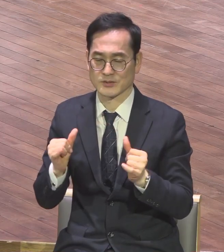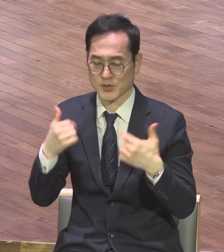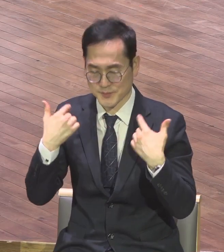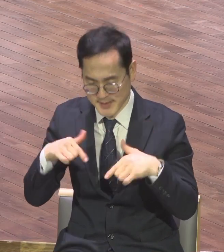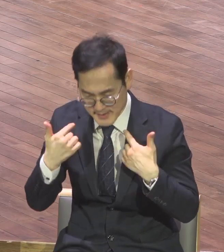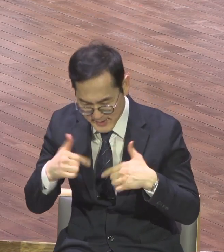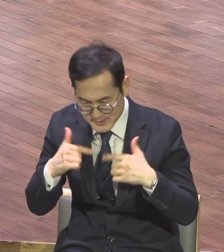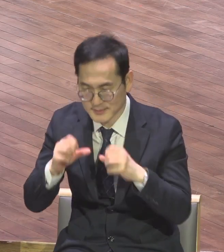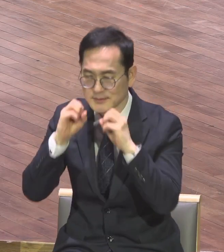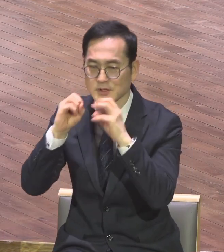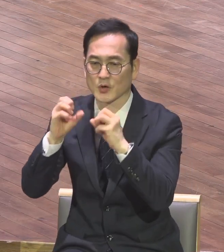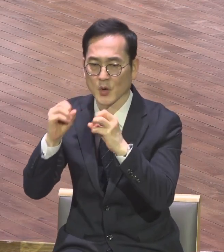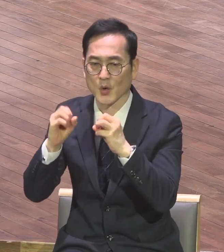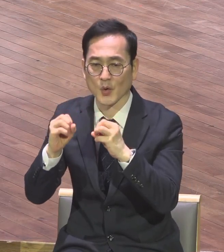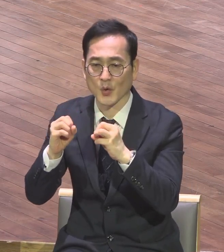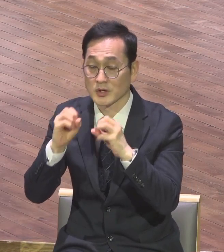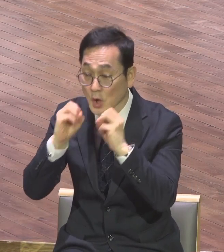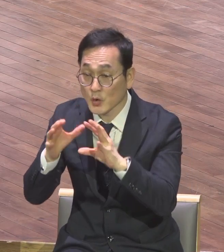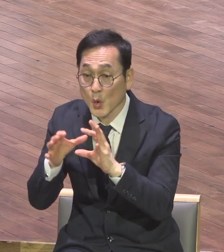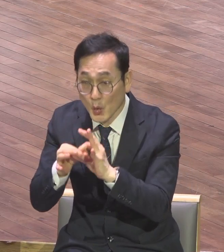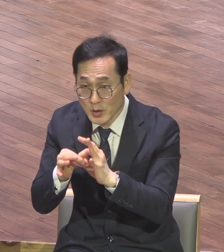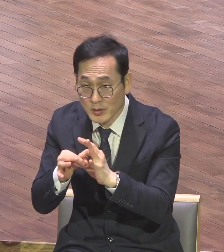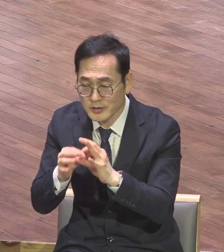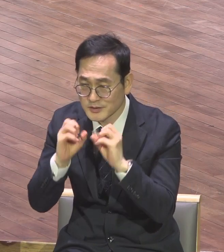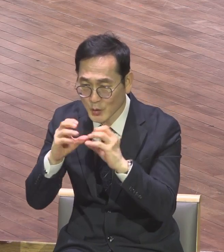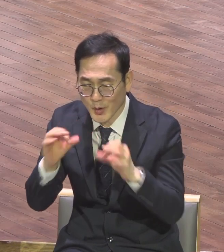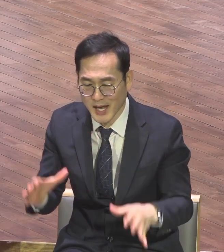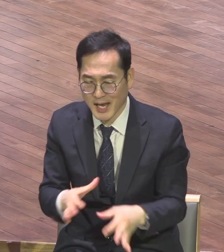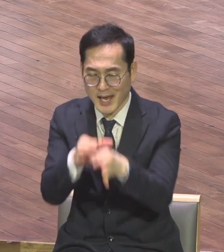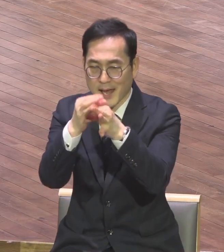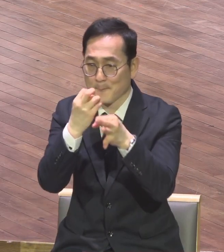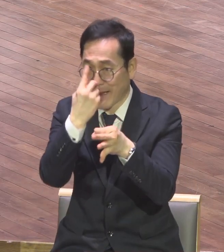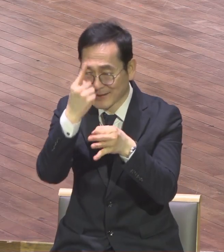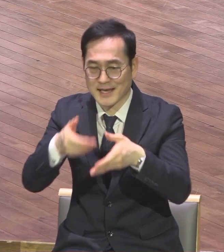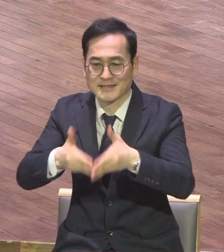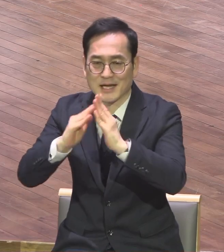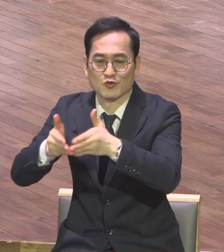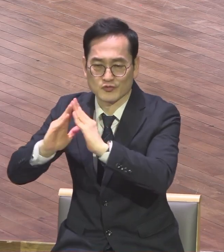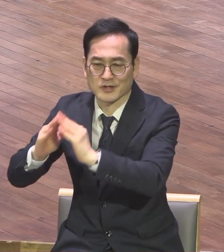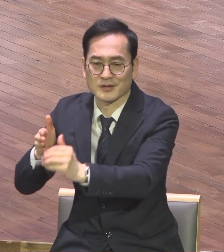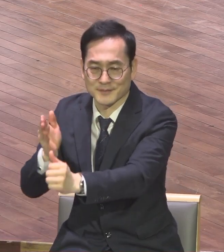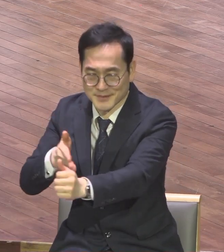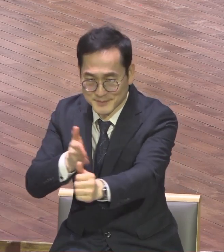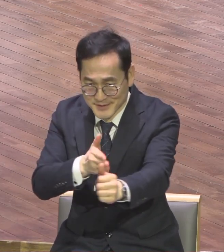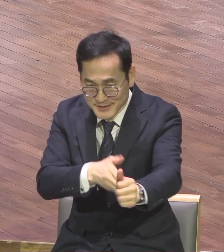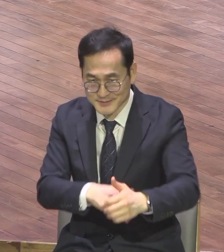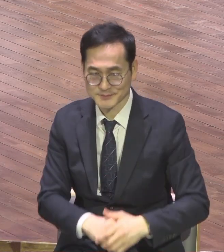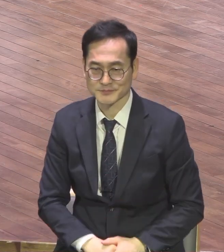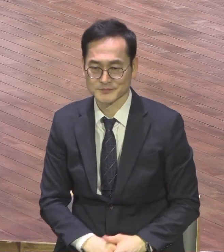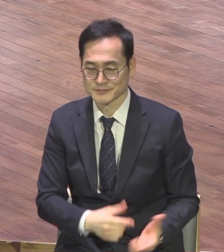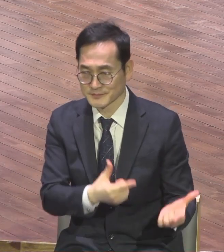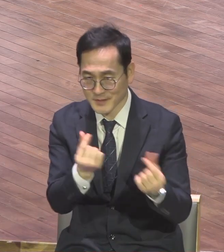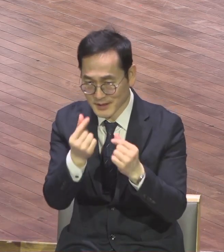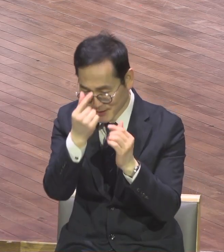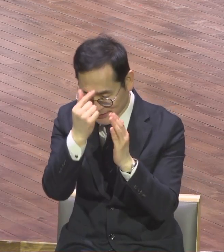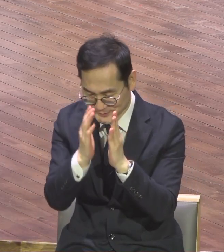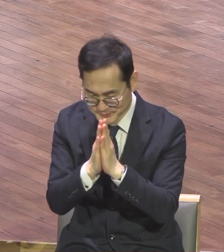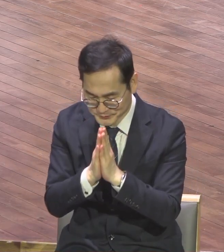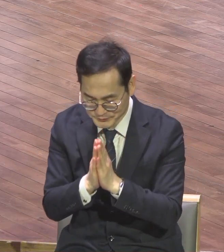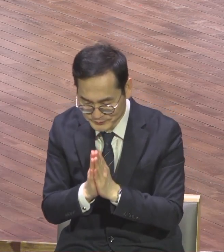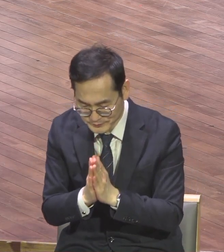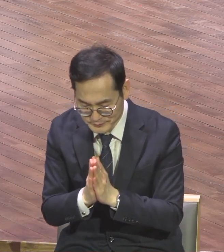전도와 성경의 망대를 세우는 이 아침 되기를 주님으로 축복합니다. 기도합시다. 아버지 하나님